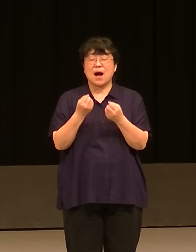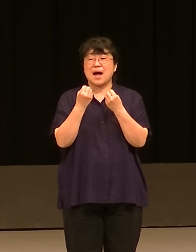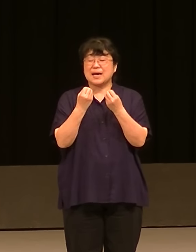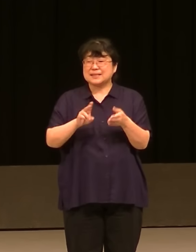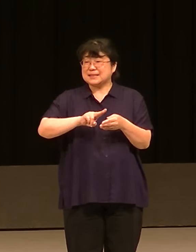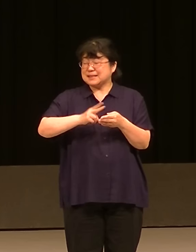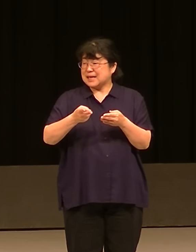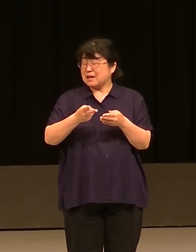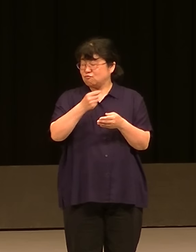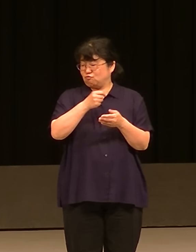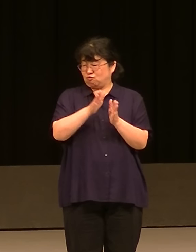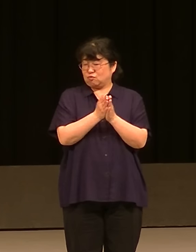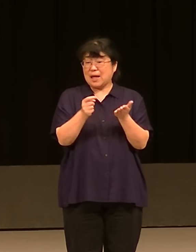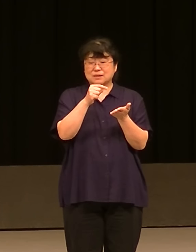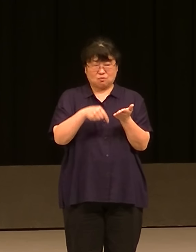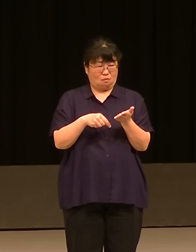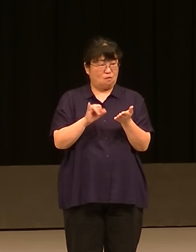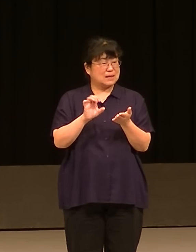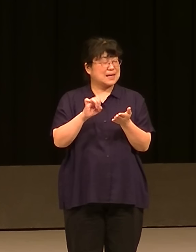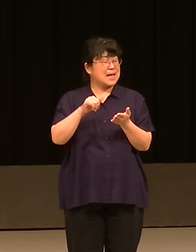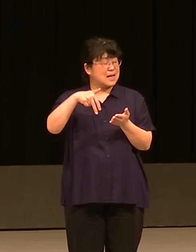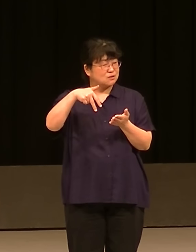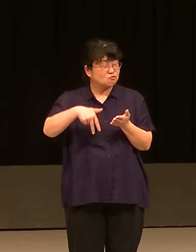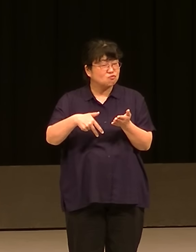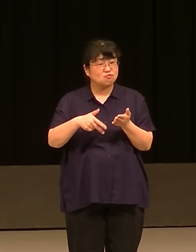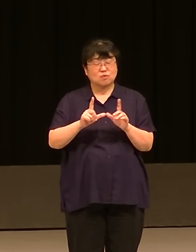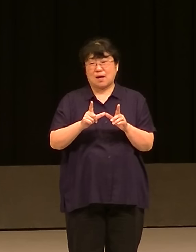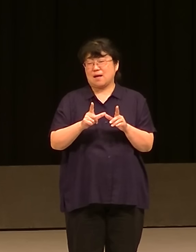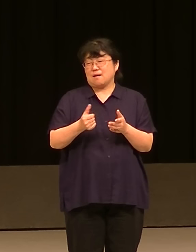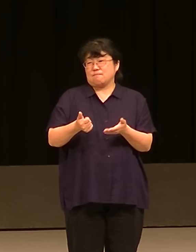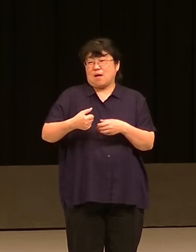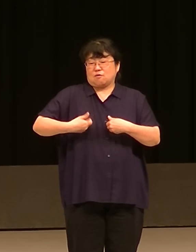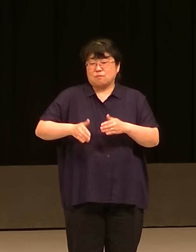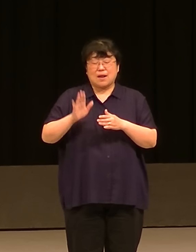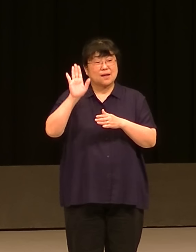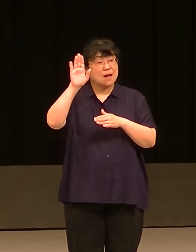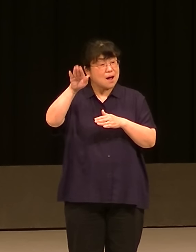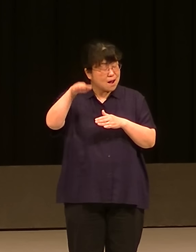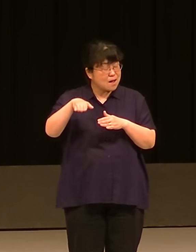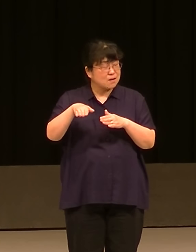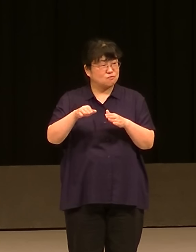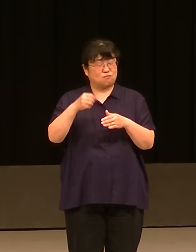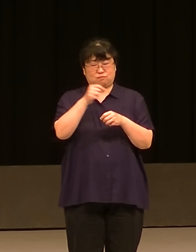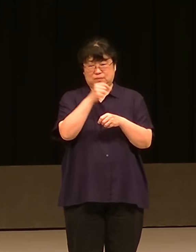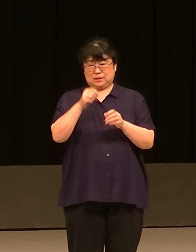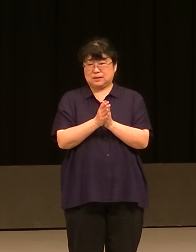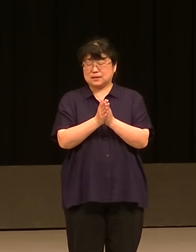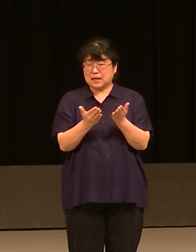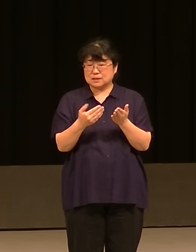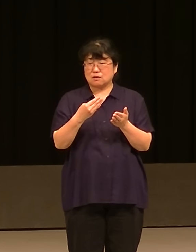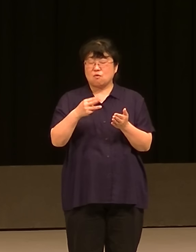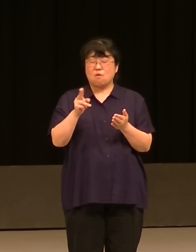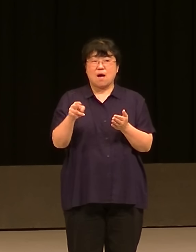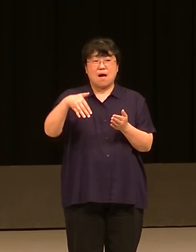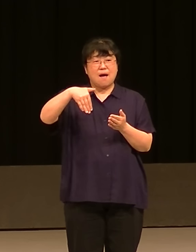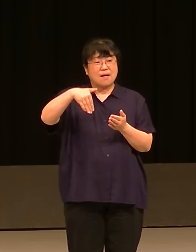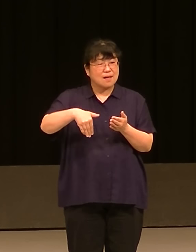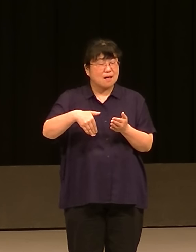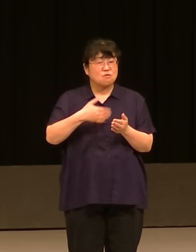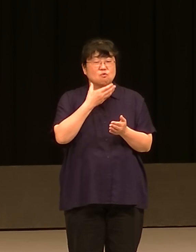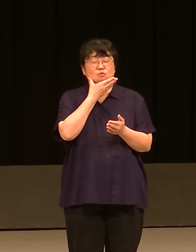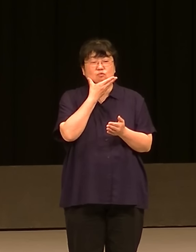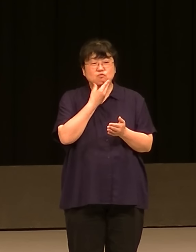書、イエス・キリストが登場する、登場してからの部分の、まあ、ヨハネ・ミルキオル福音書という